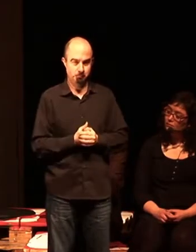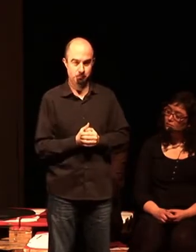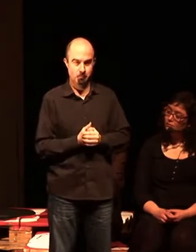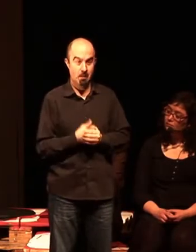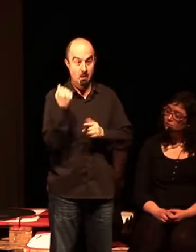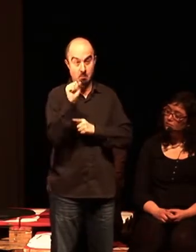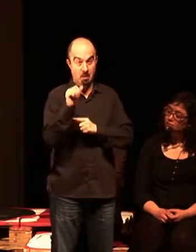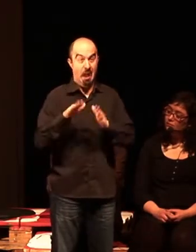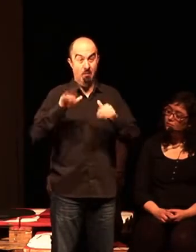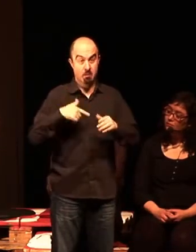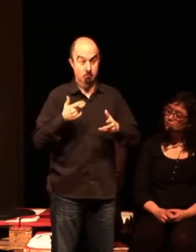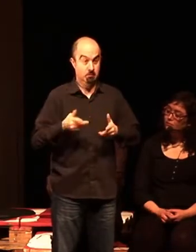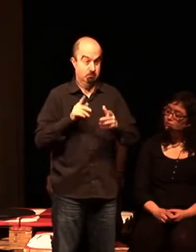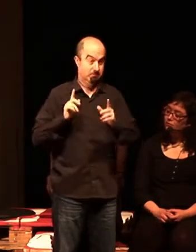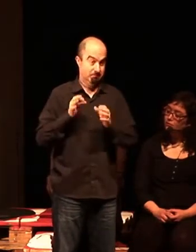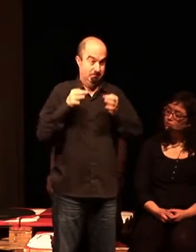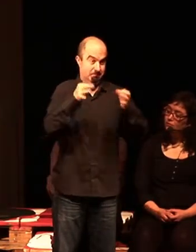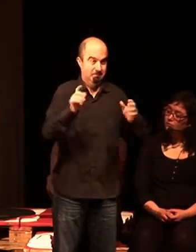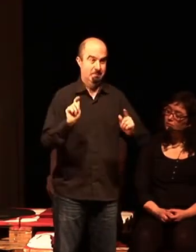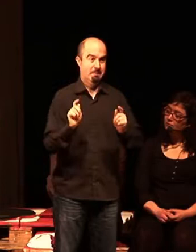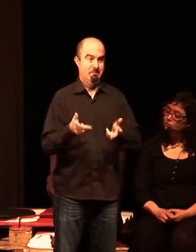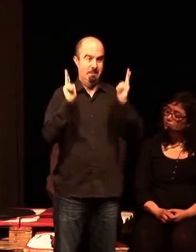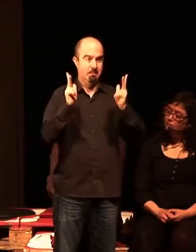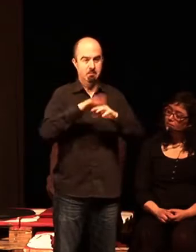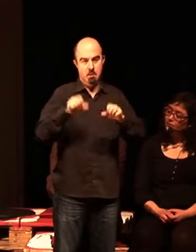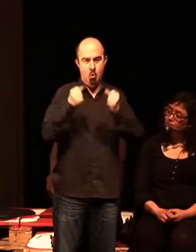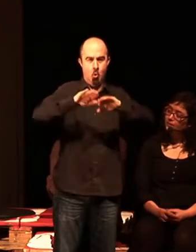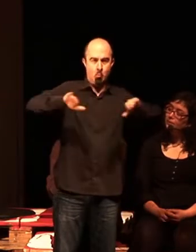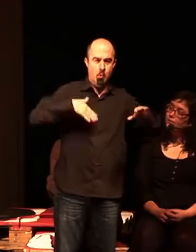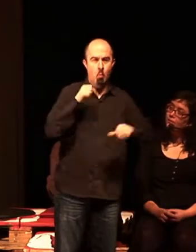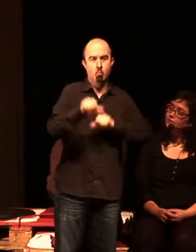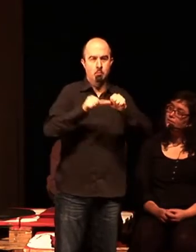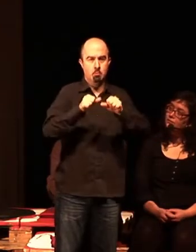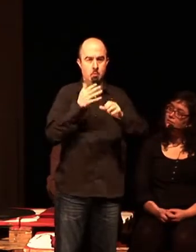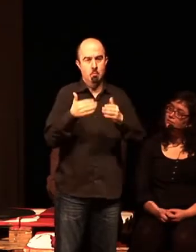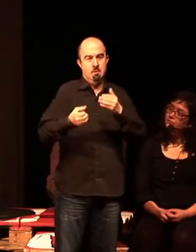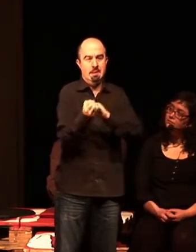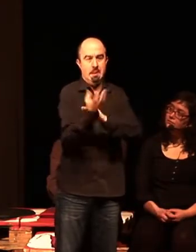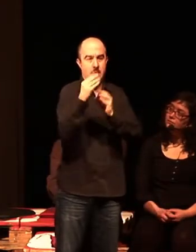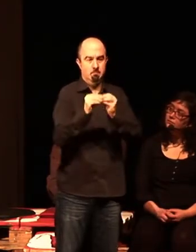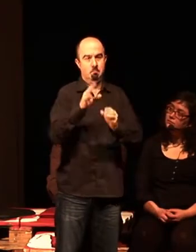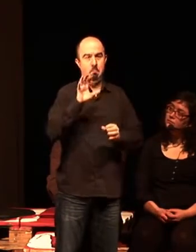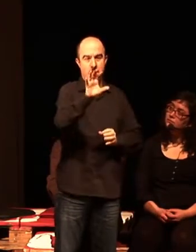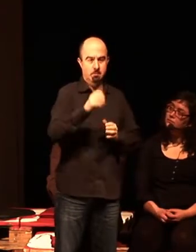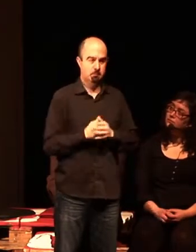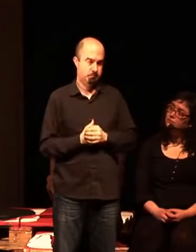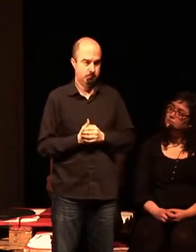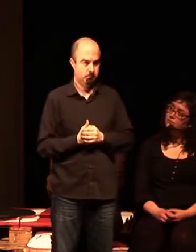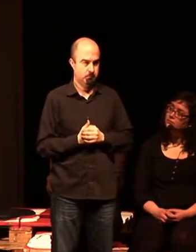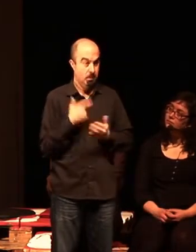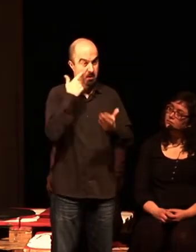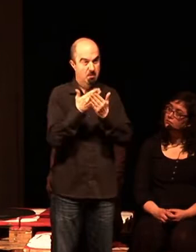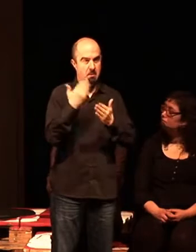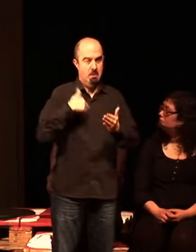definitiva, com s'arriba a la llibertat, com s'arriba a la ruptura, com s'arriba al procés constituent. I ho hem demostrat